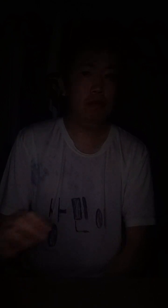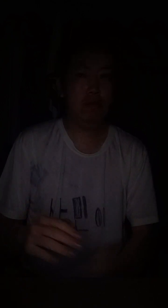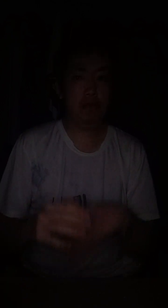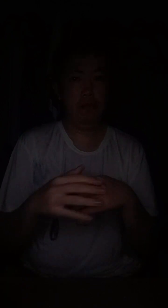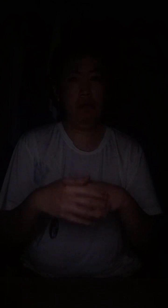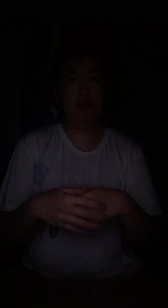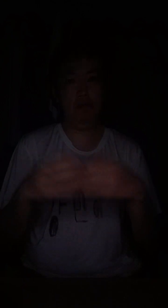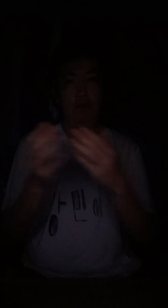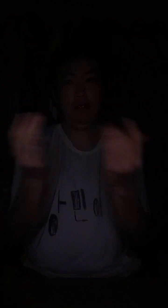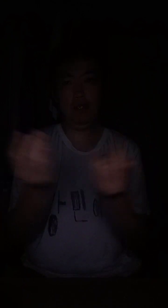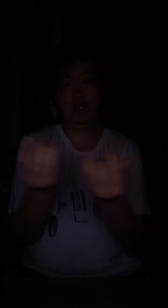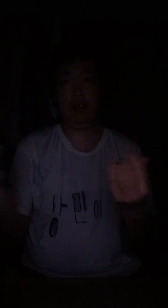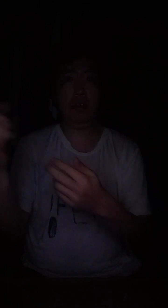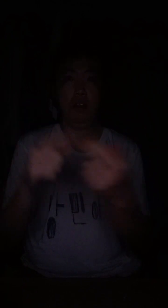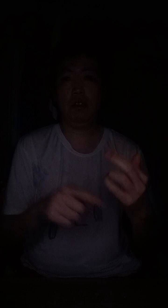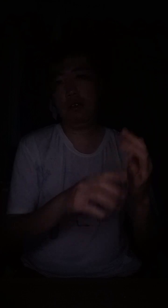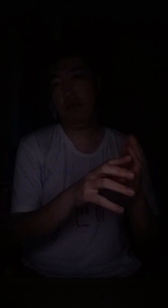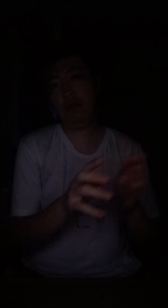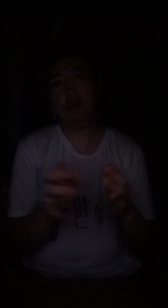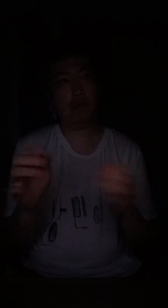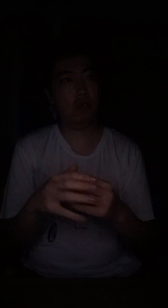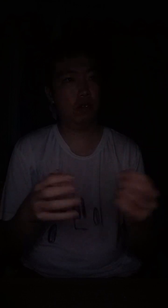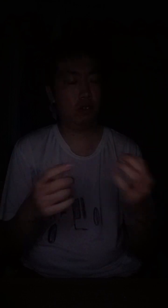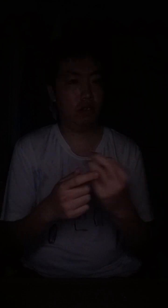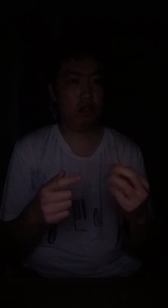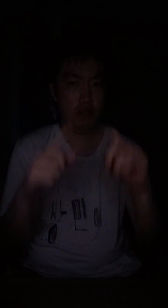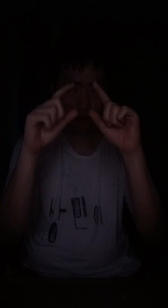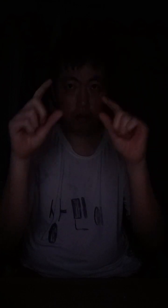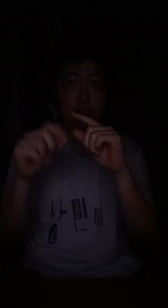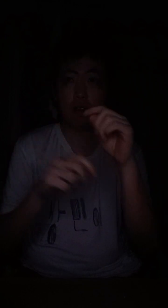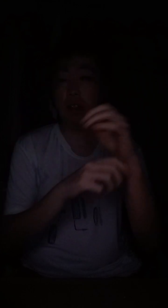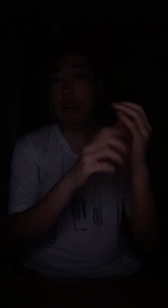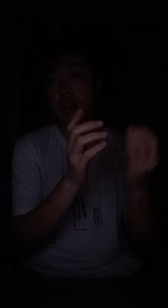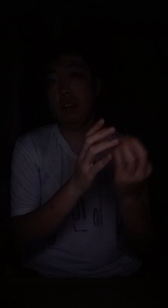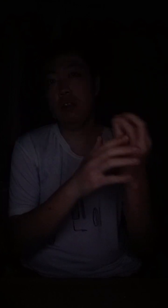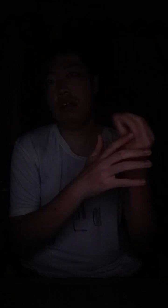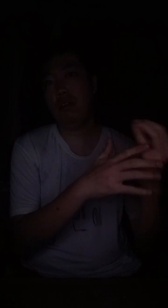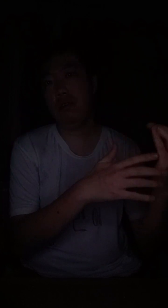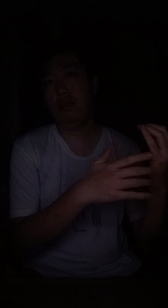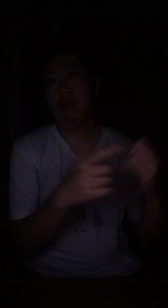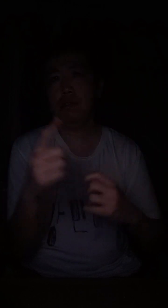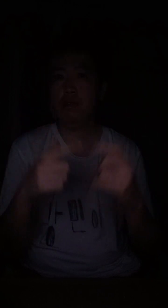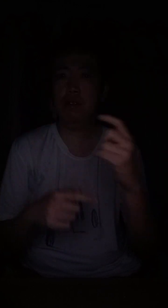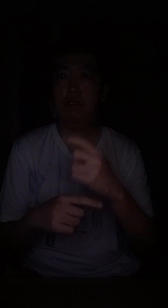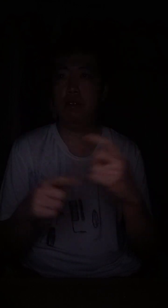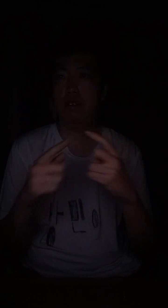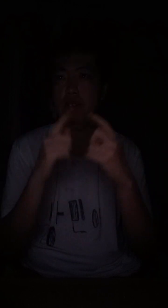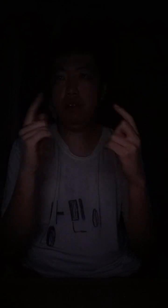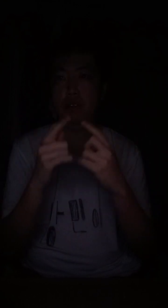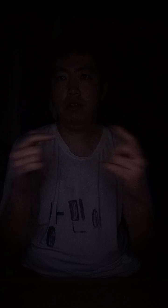디지털 성범죄가 급증하는 가운데 실제 불법 촬영 범죄가 5년 새 6배 가까이 증가하고